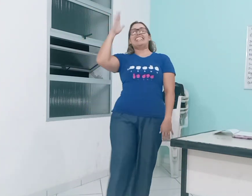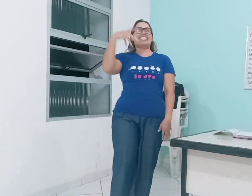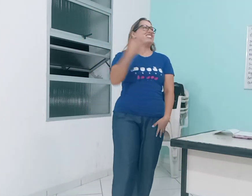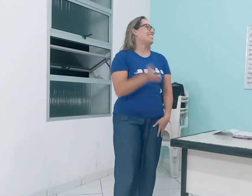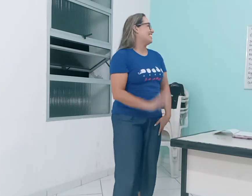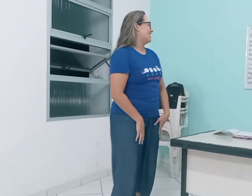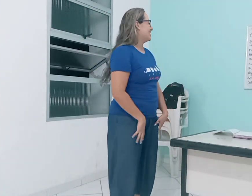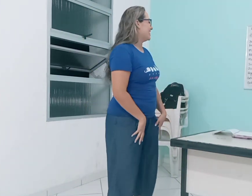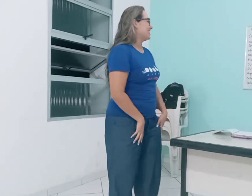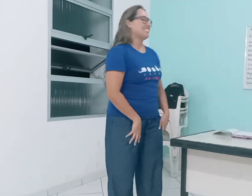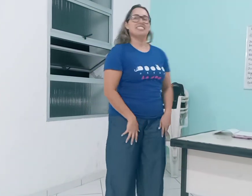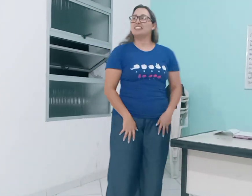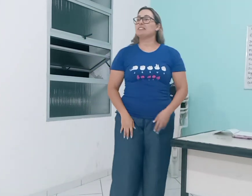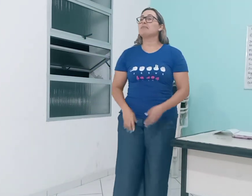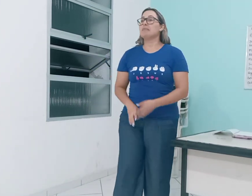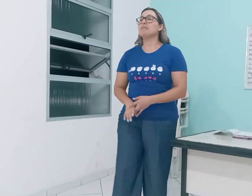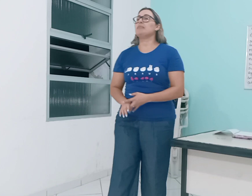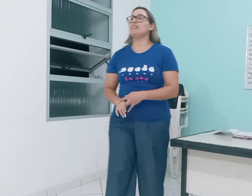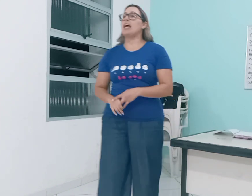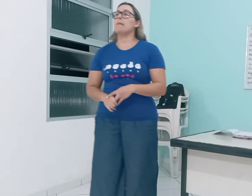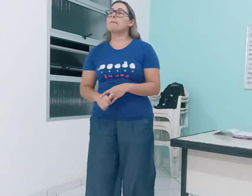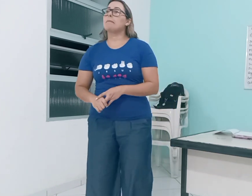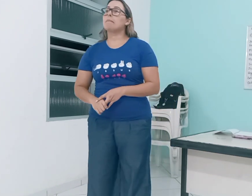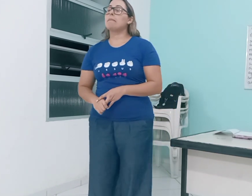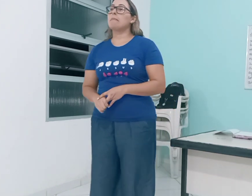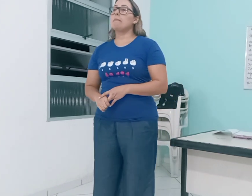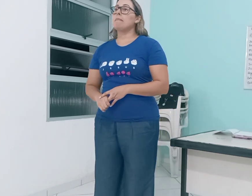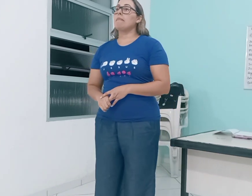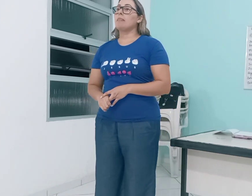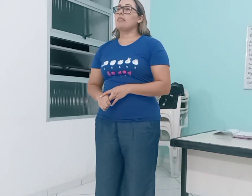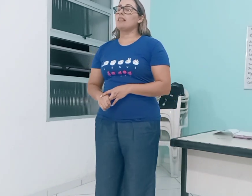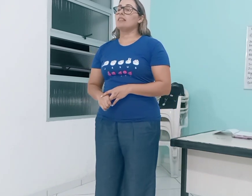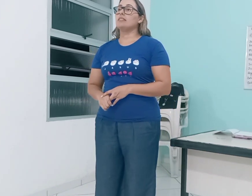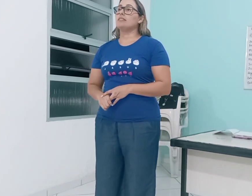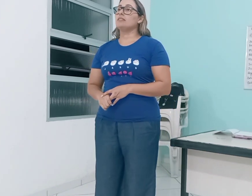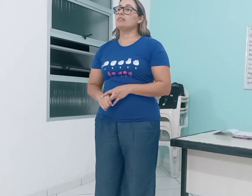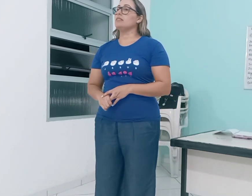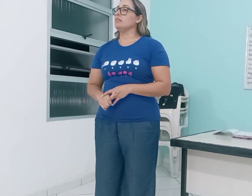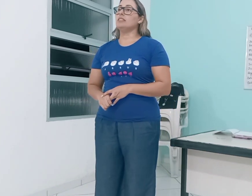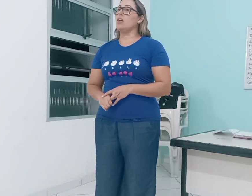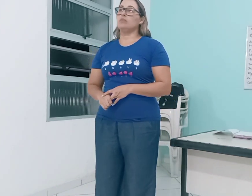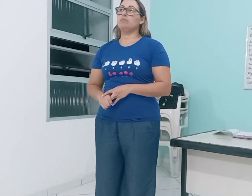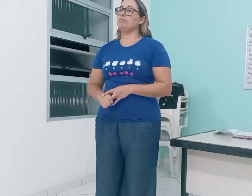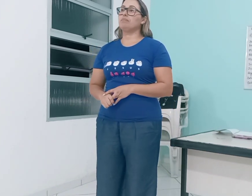aqui. Você vai fazer assim. Pode pra cá. Vem? Não.